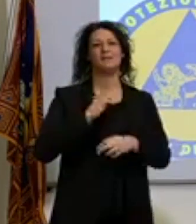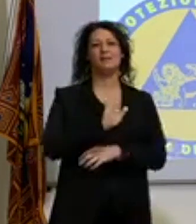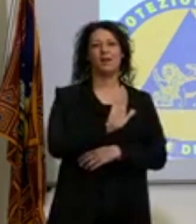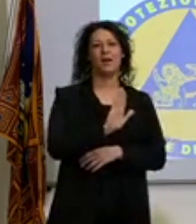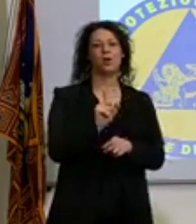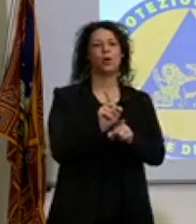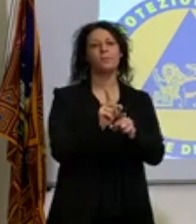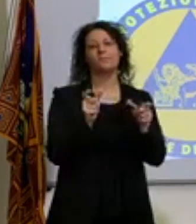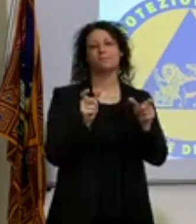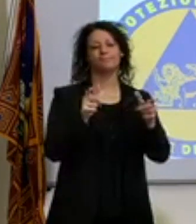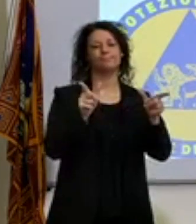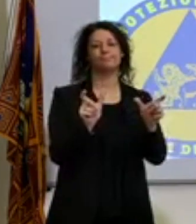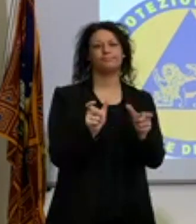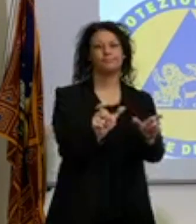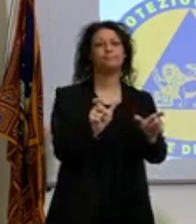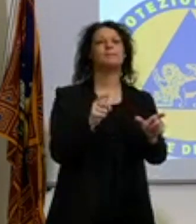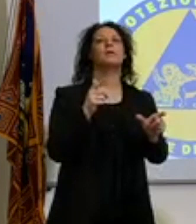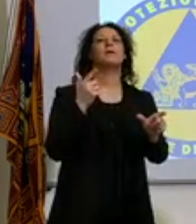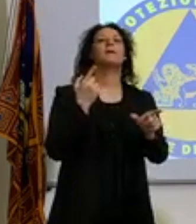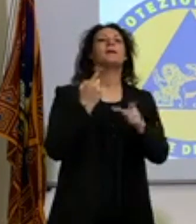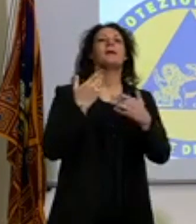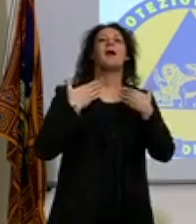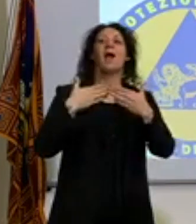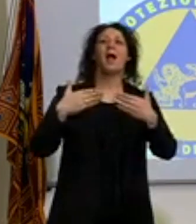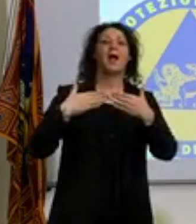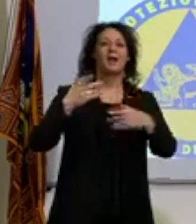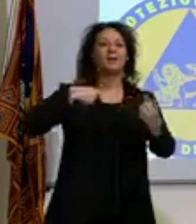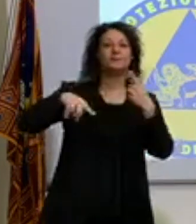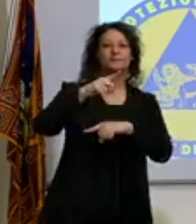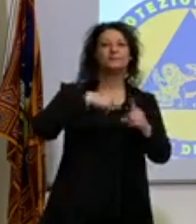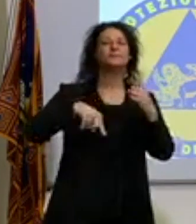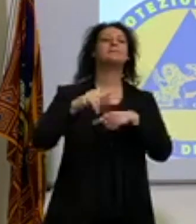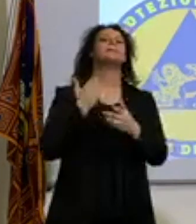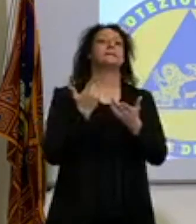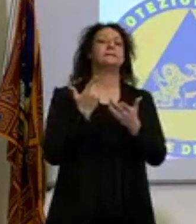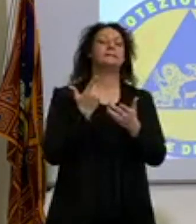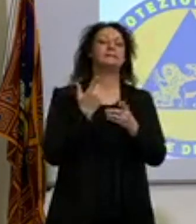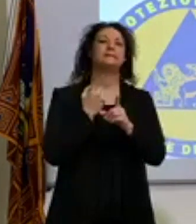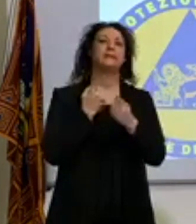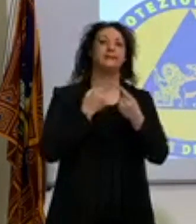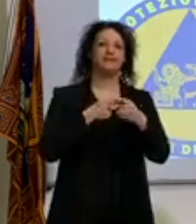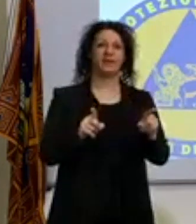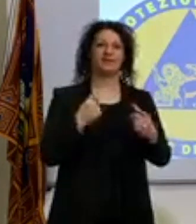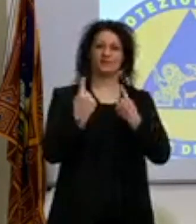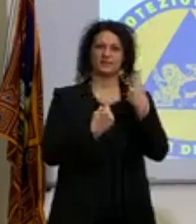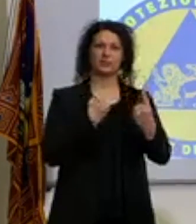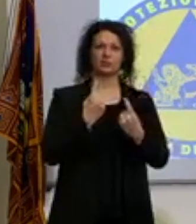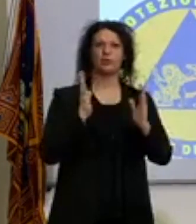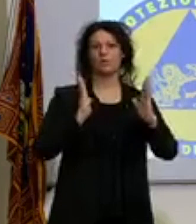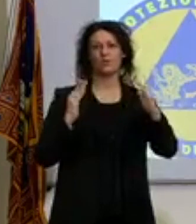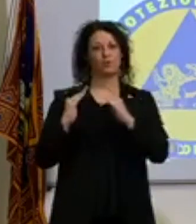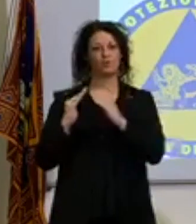case di riposo, mascherine chirurgiche per tutti e separazione dei pazienti positivi dagli altri ospiti, con ipotesi anche